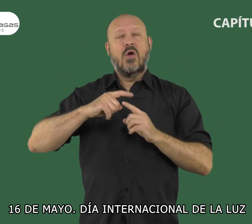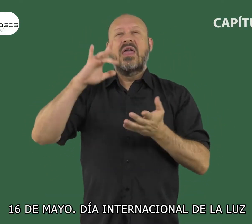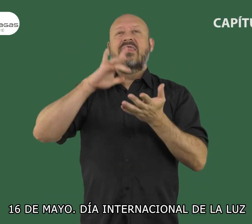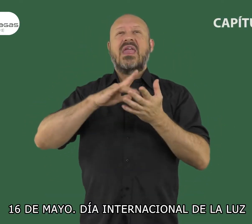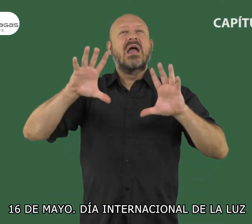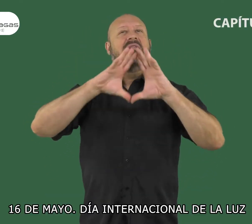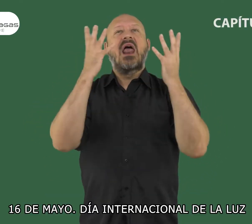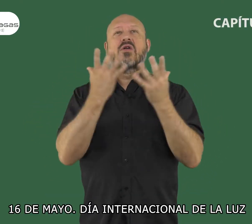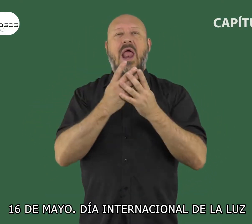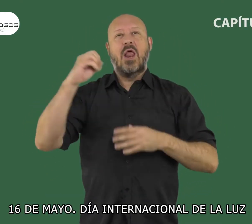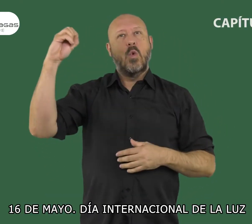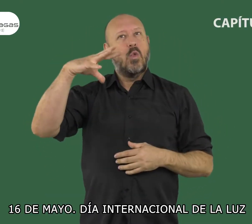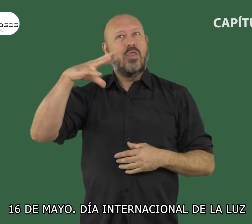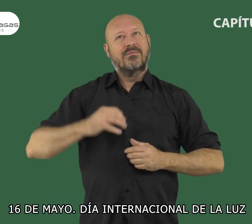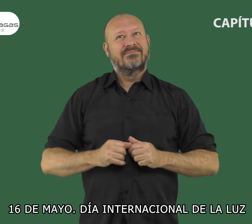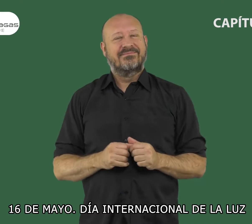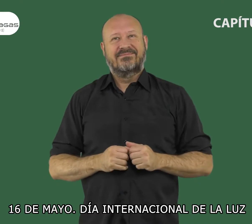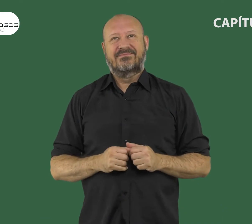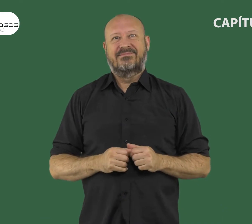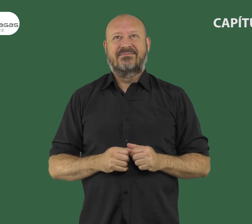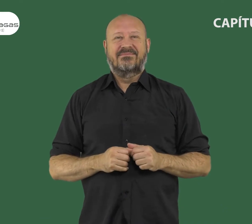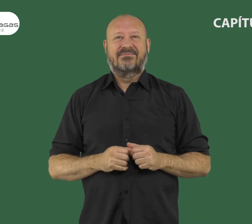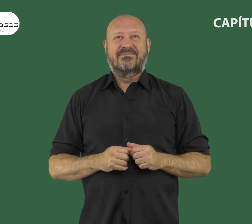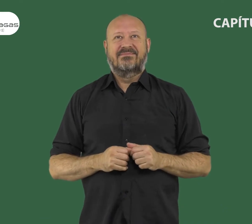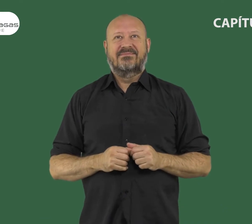16 de mayo, Día Internacional de la Luz.